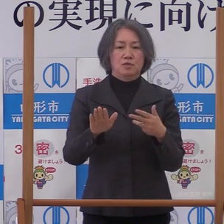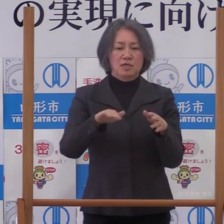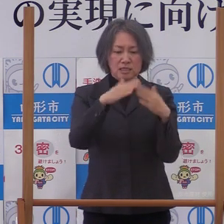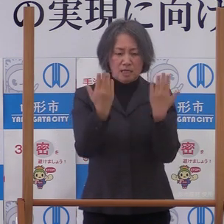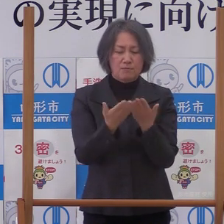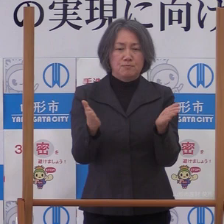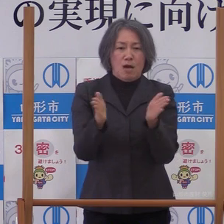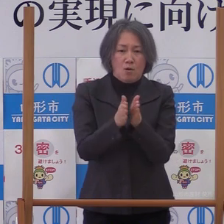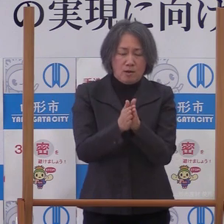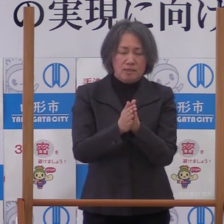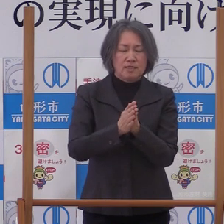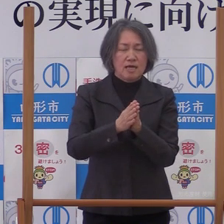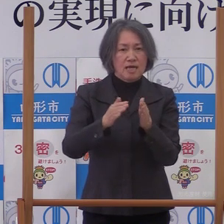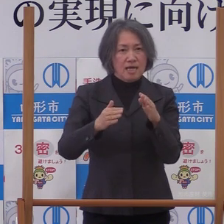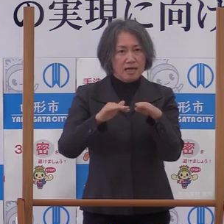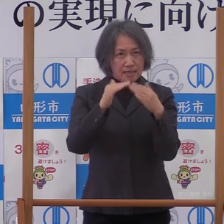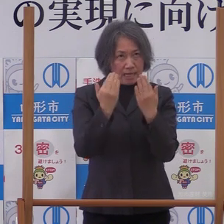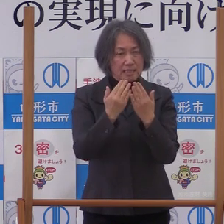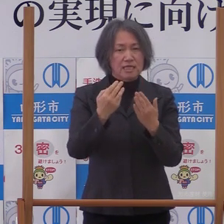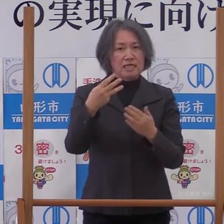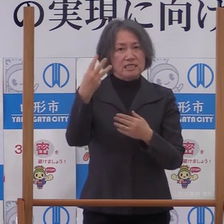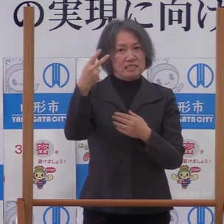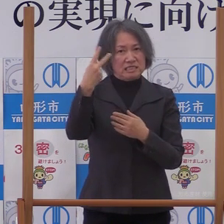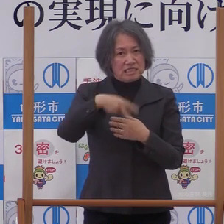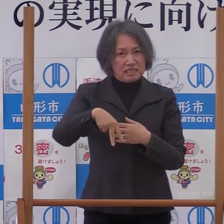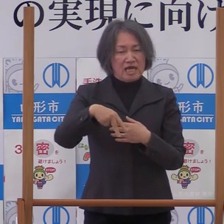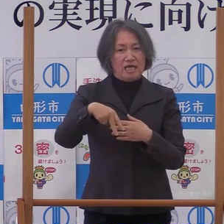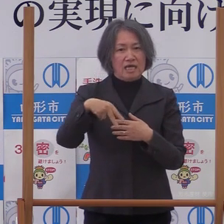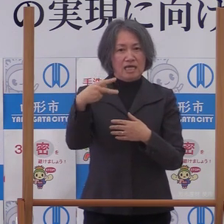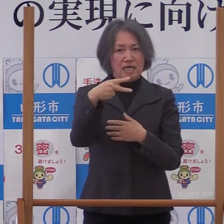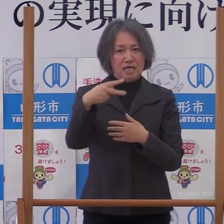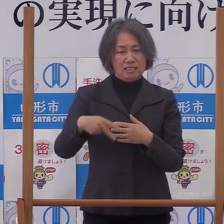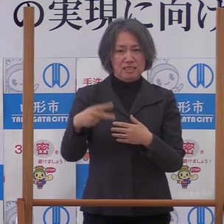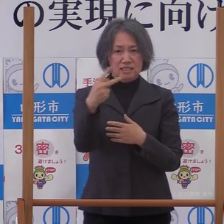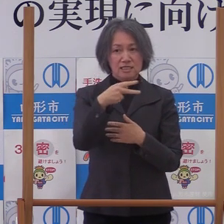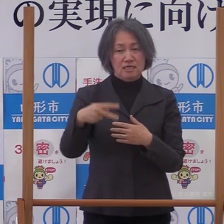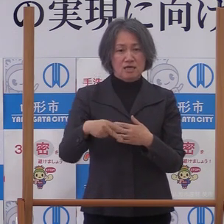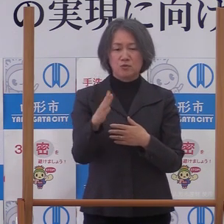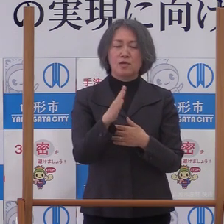ば約2000ぐらいの数になるかというように見込んでいるところでございます。